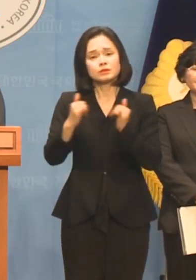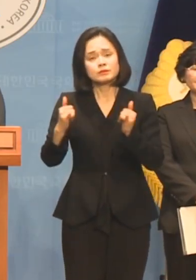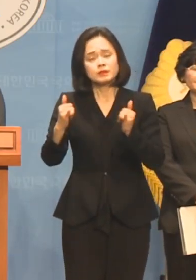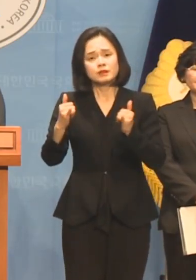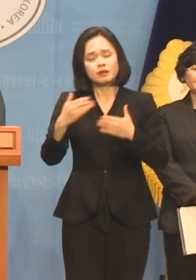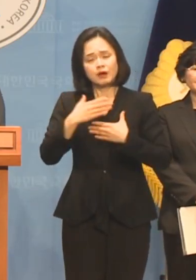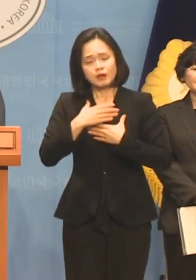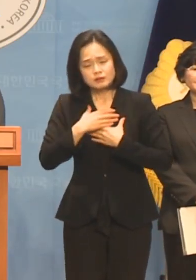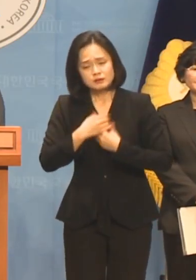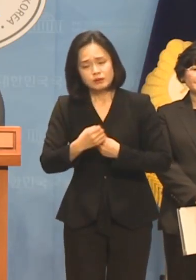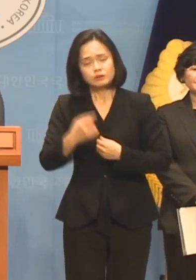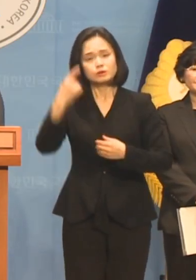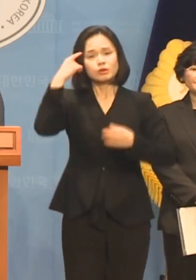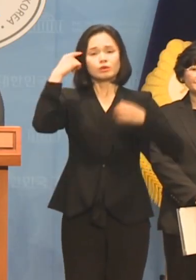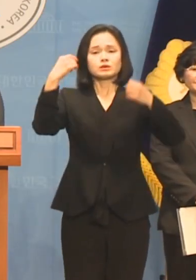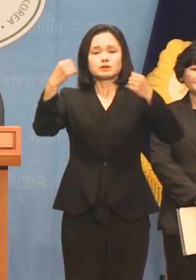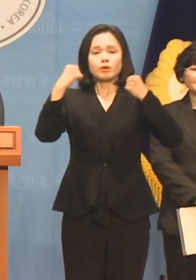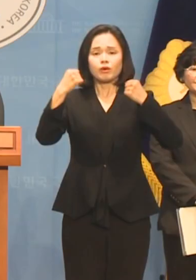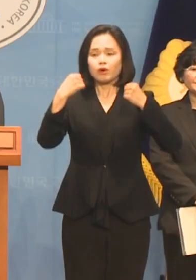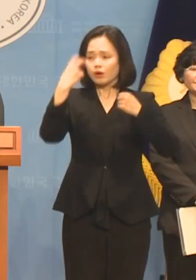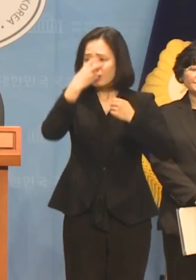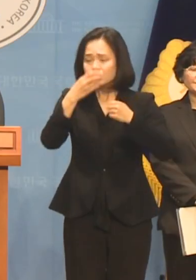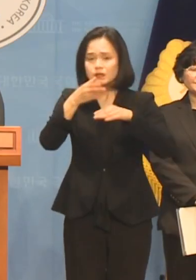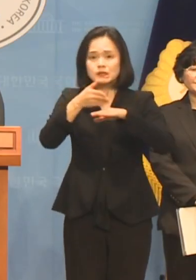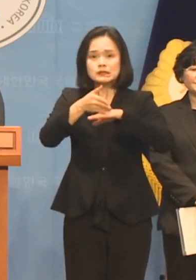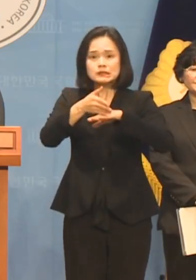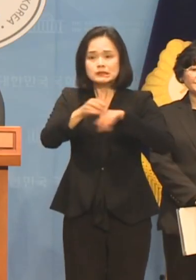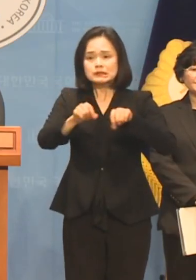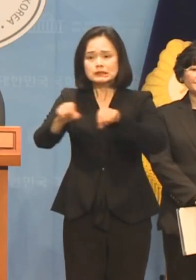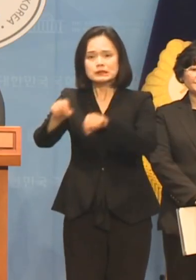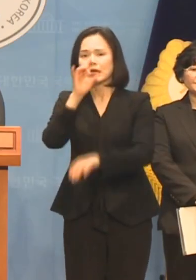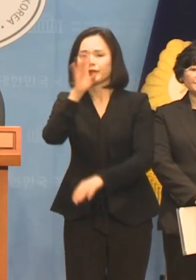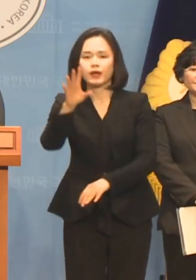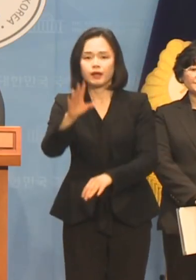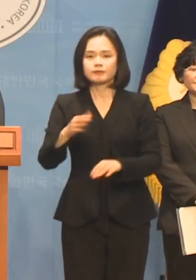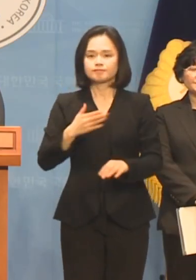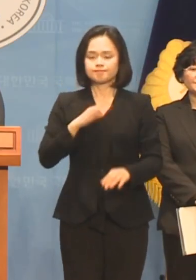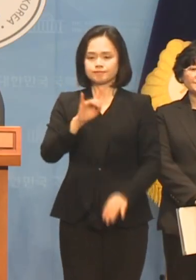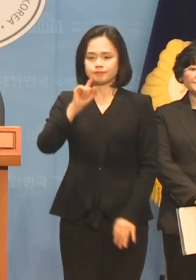정신건강, 더 이상 늦출 수 없습니다. 저